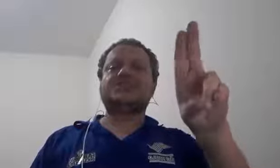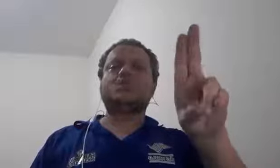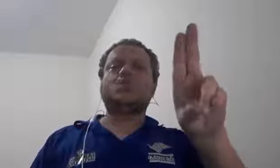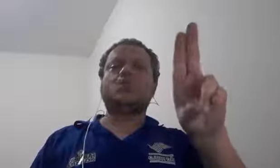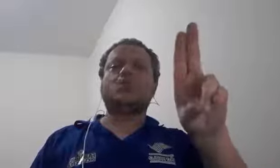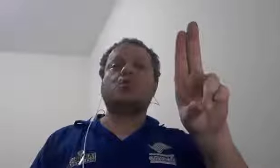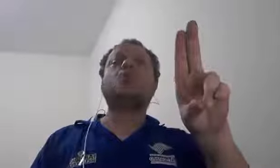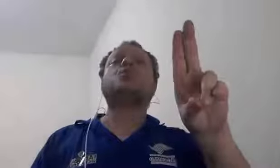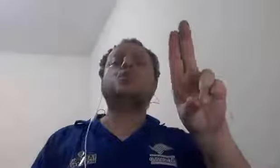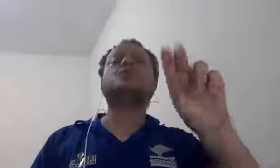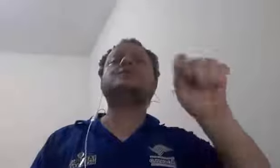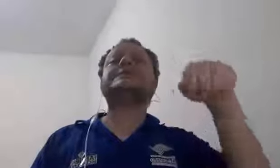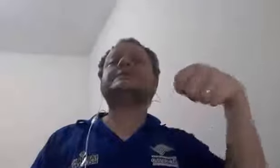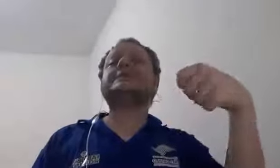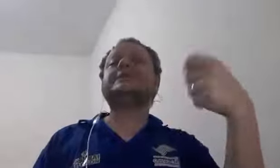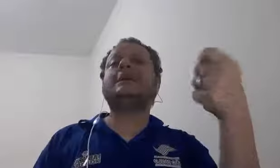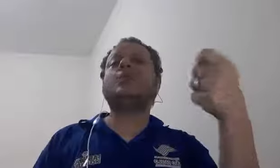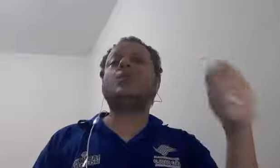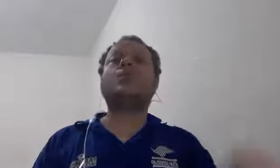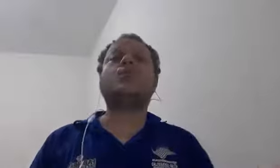Carandiru. Sinal